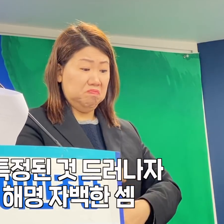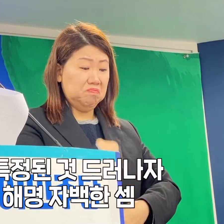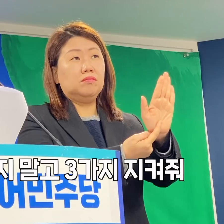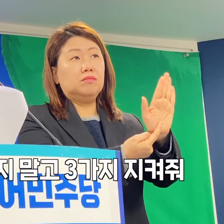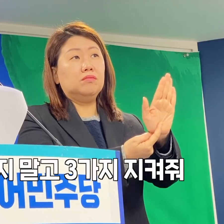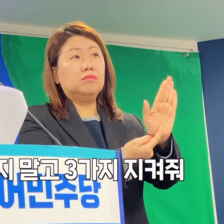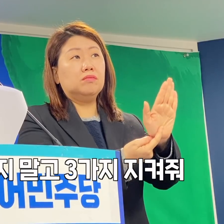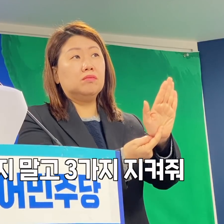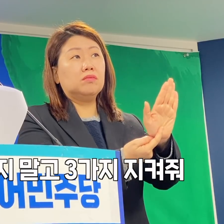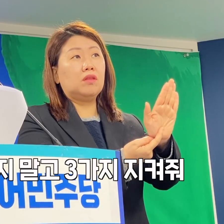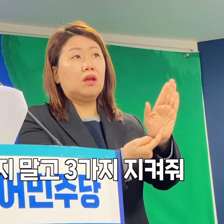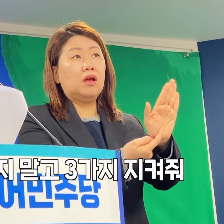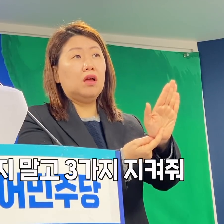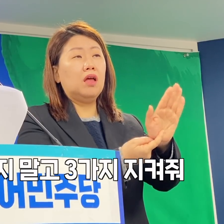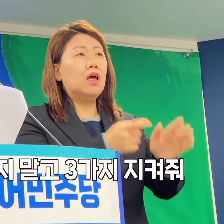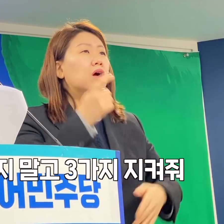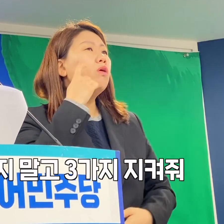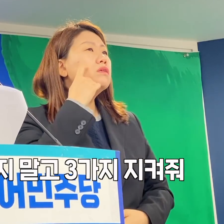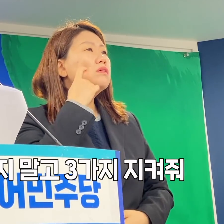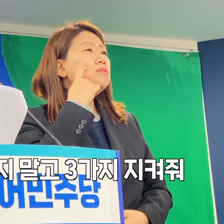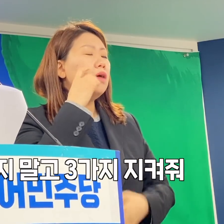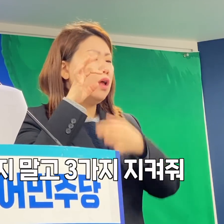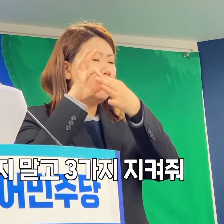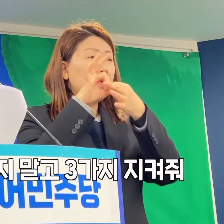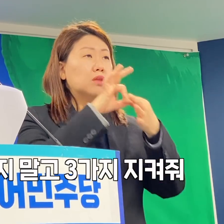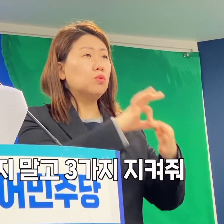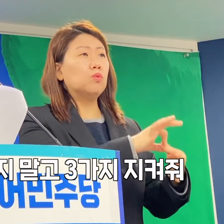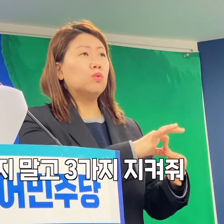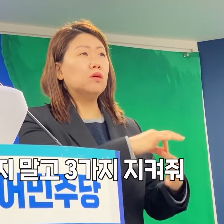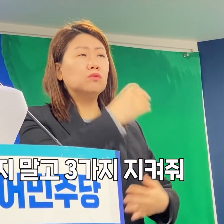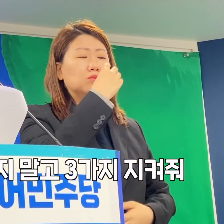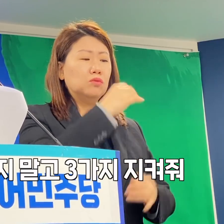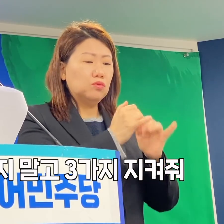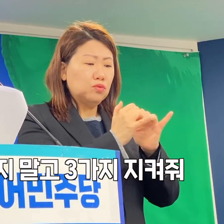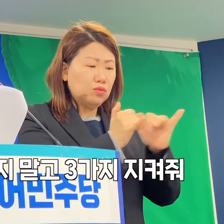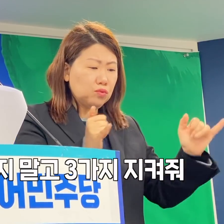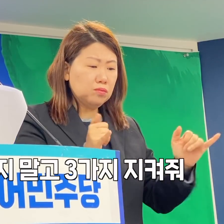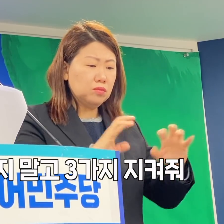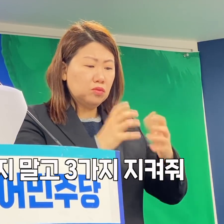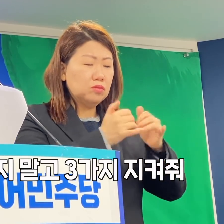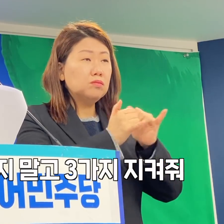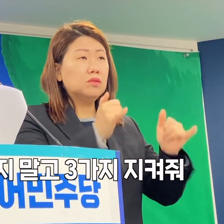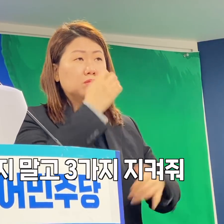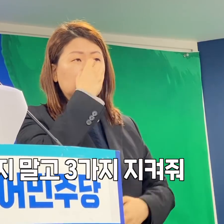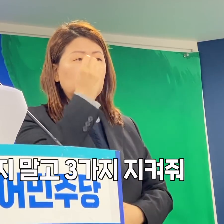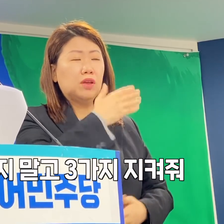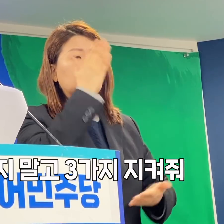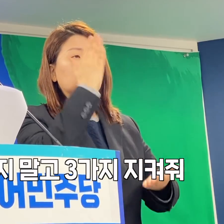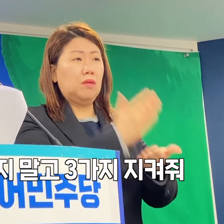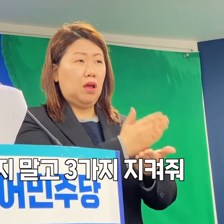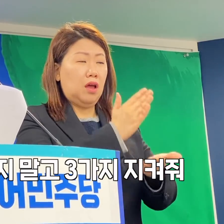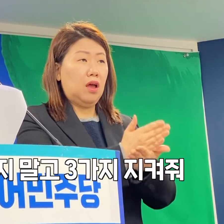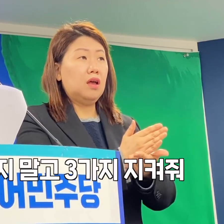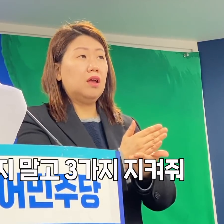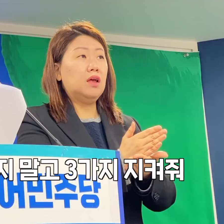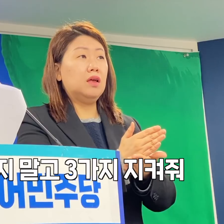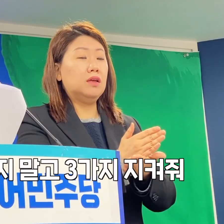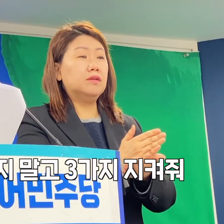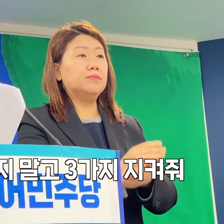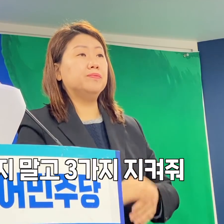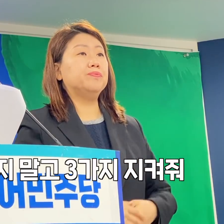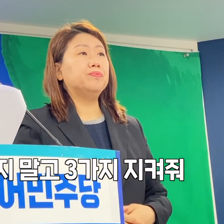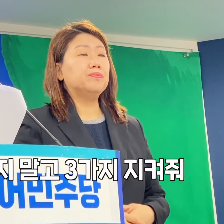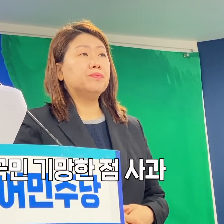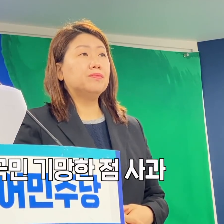것입니다. 더 이상 거짓 해명으로 국민을 기만하지 말고 다음 사항을 즉시 이행하시기